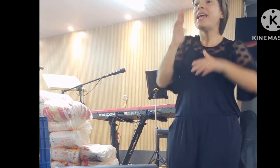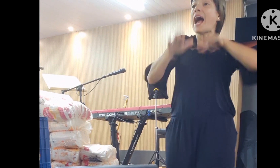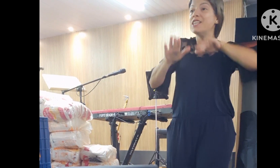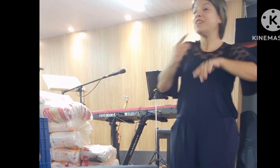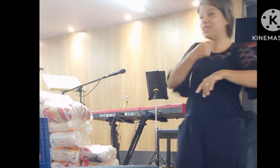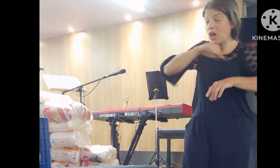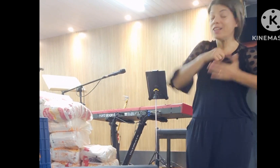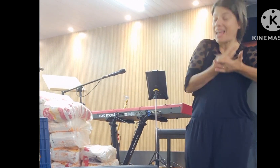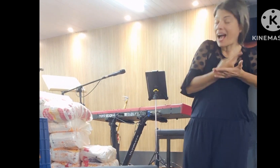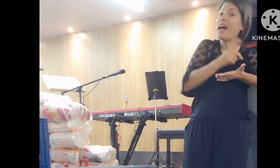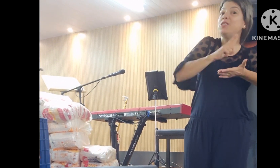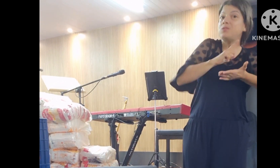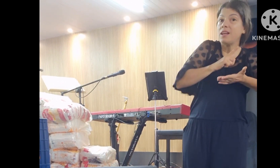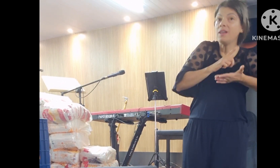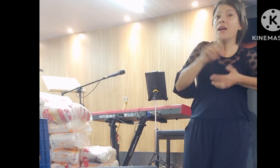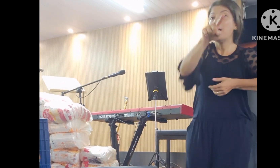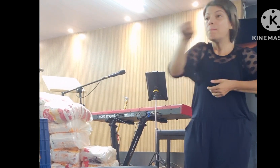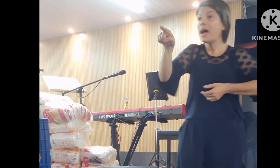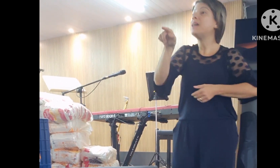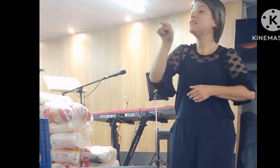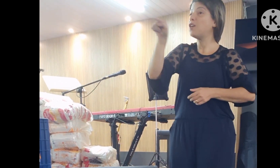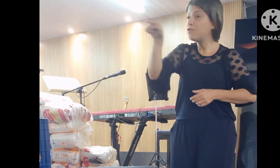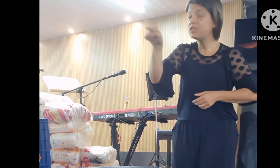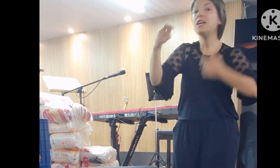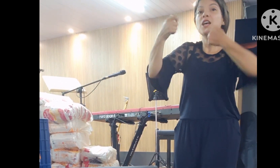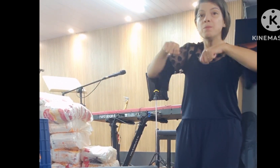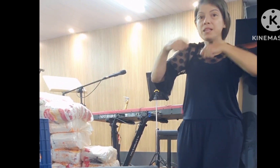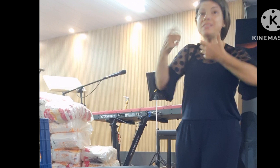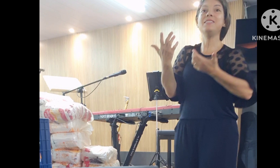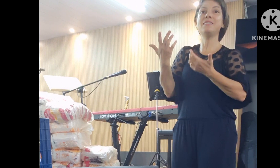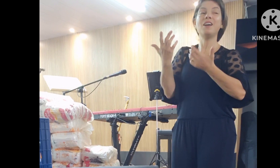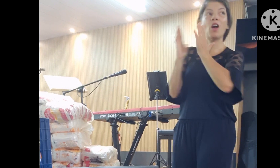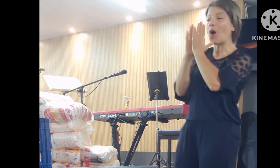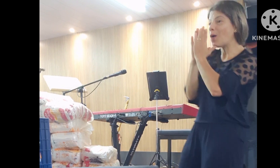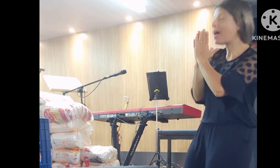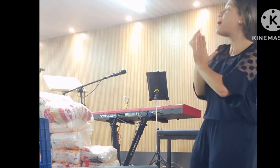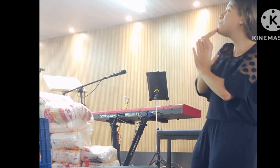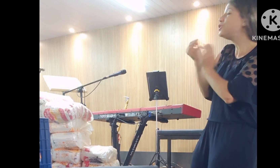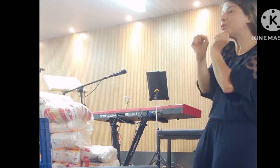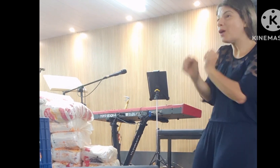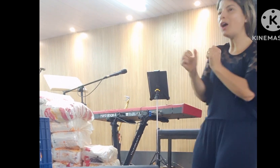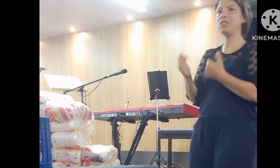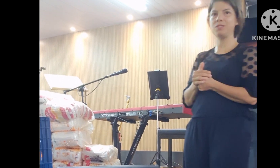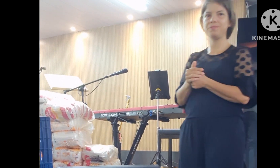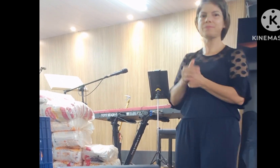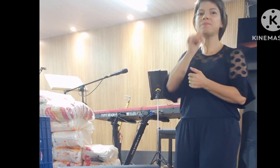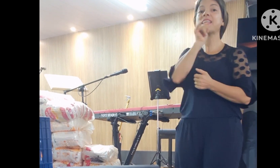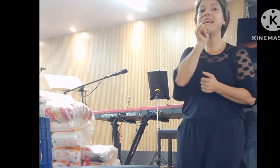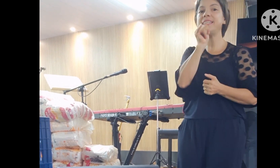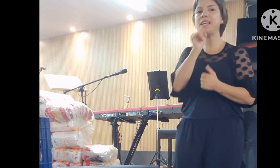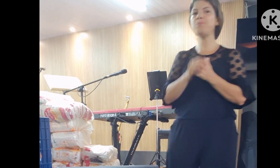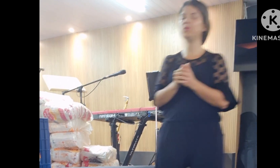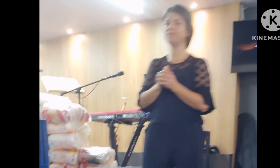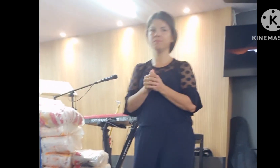Você precisa tomar banho, senão não vai se perder. Você precisa comer, senão morre. Você precisa beber água, senão